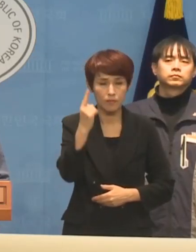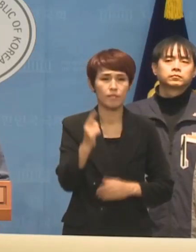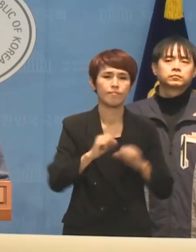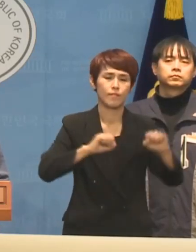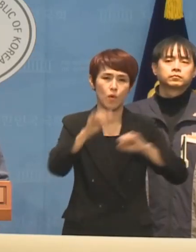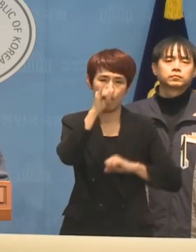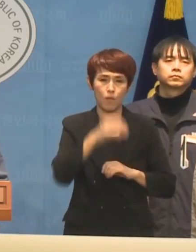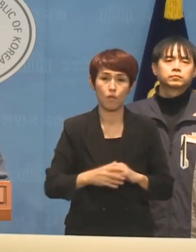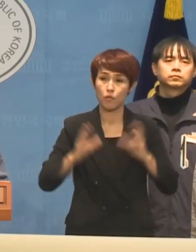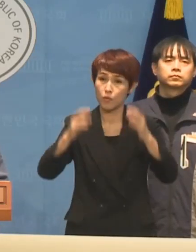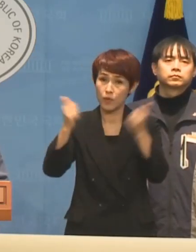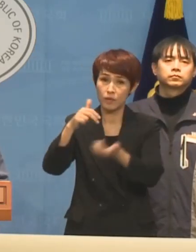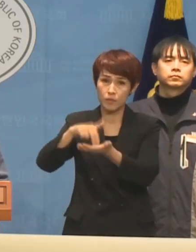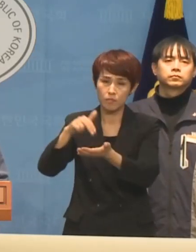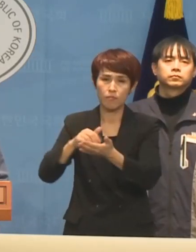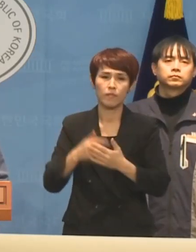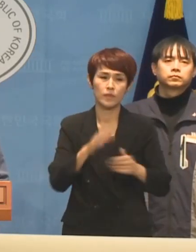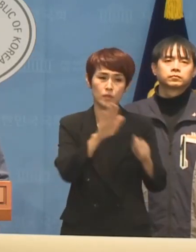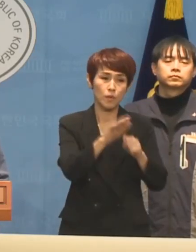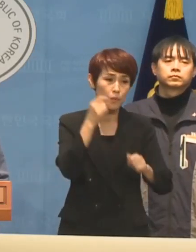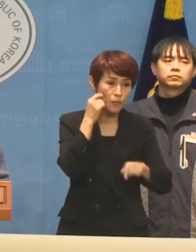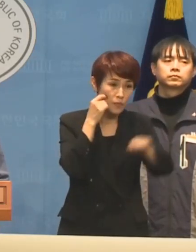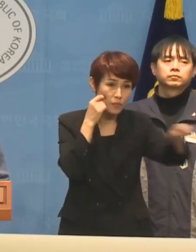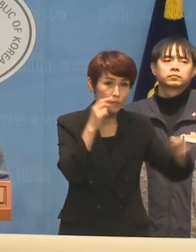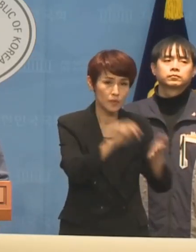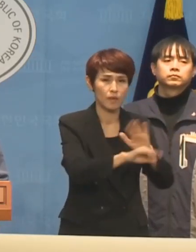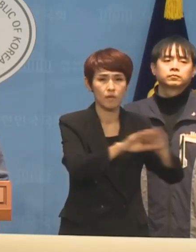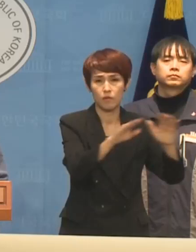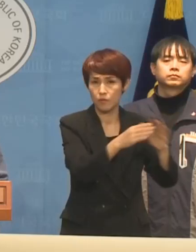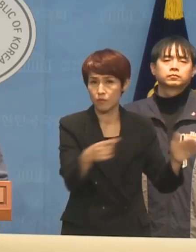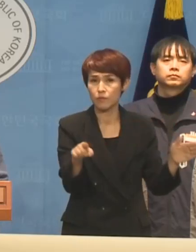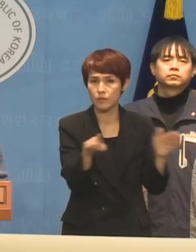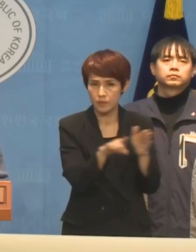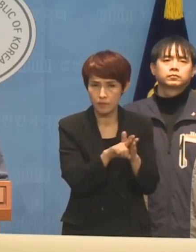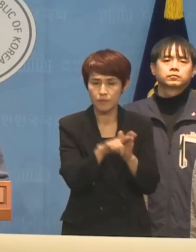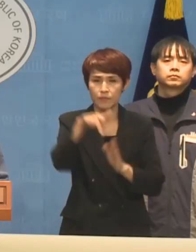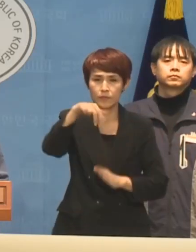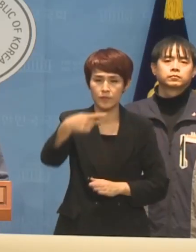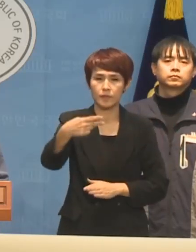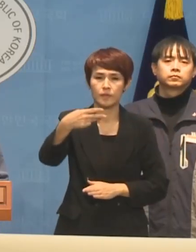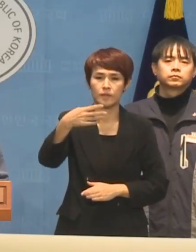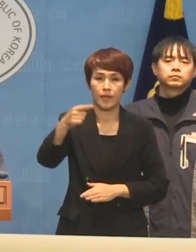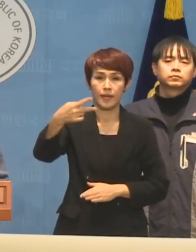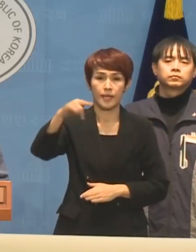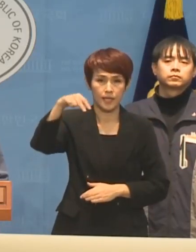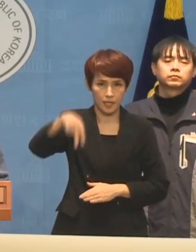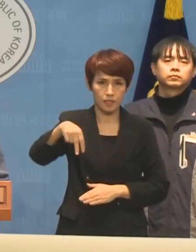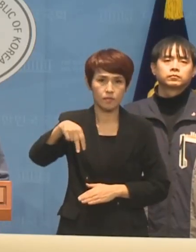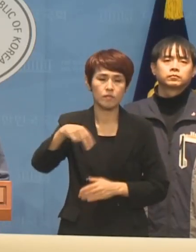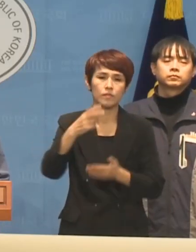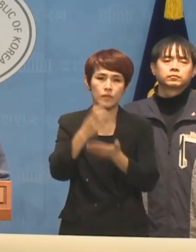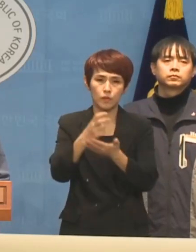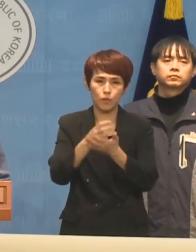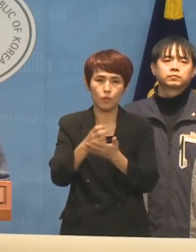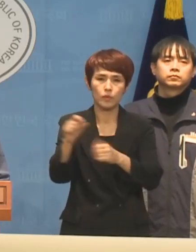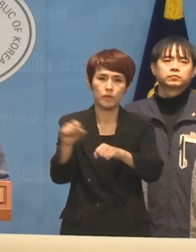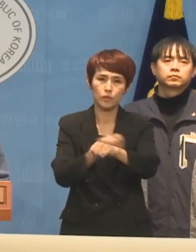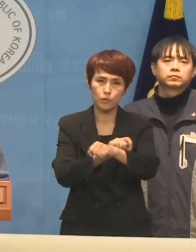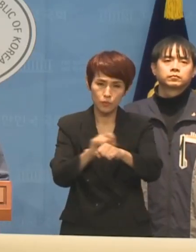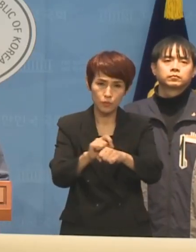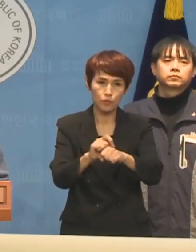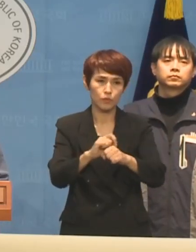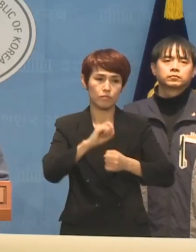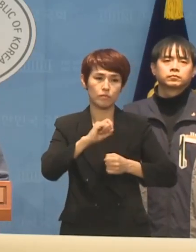따라서 국회는 사각지대 해소를 하기 위한 크레딧 제도 확대, 국가 재정 투입, 특수고용 플랫폼